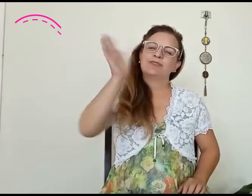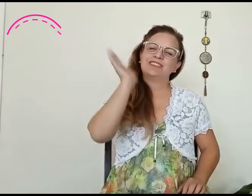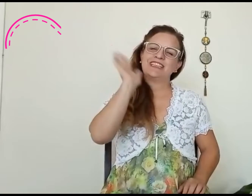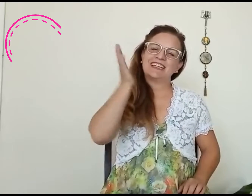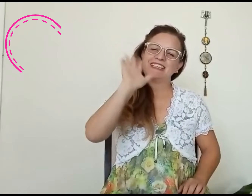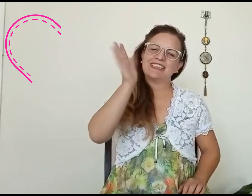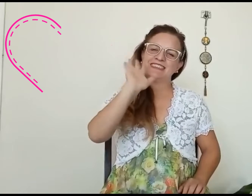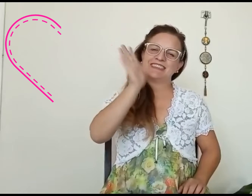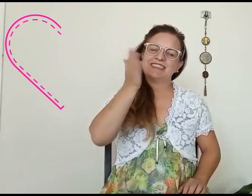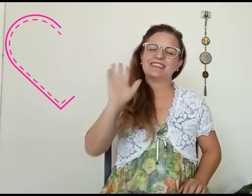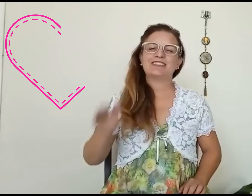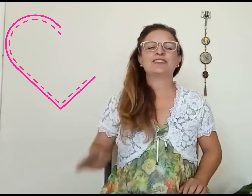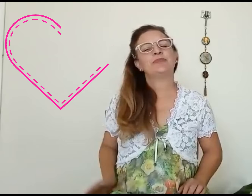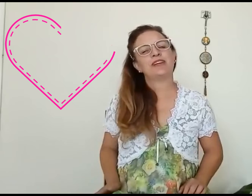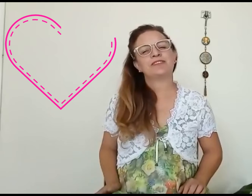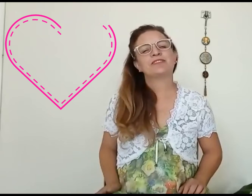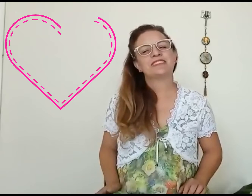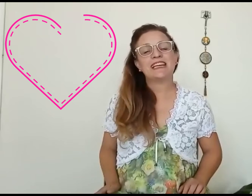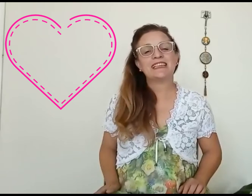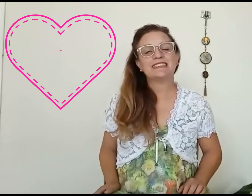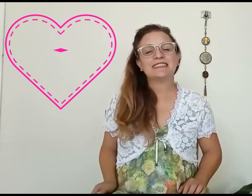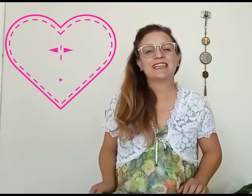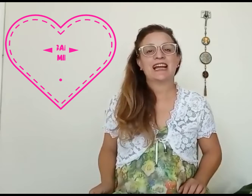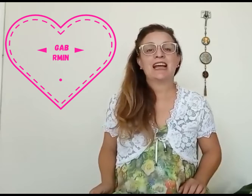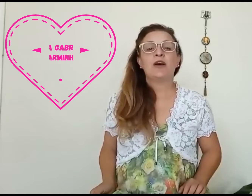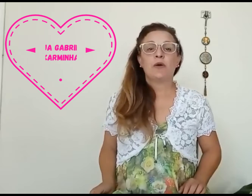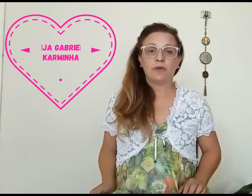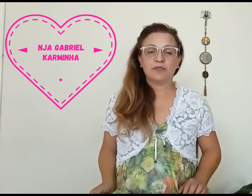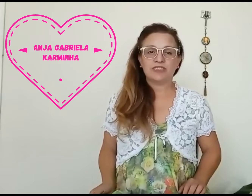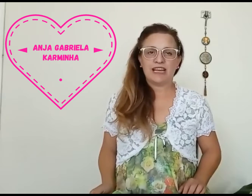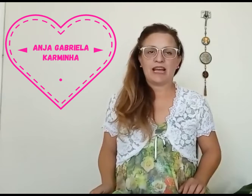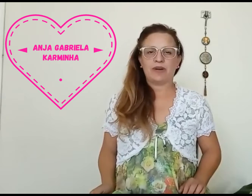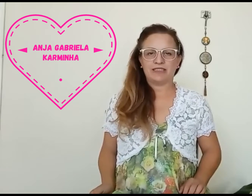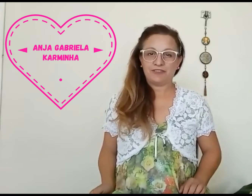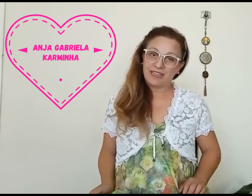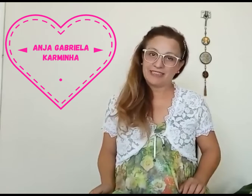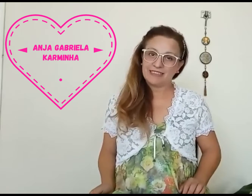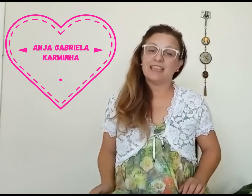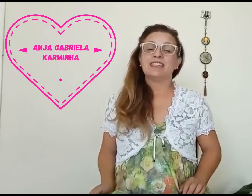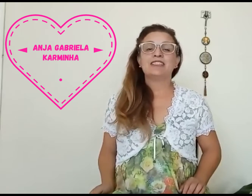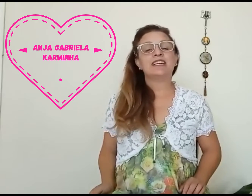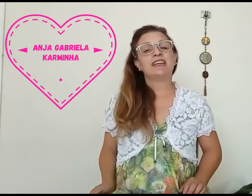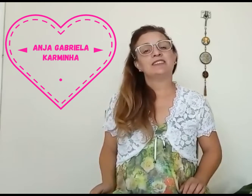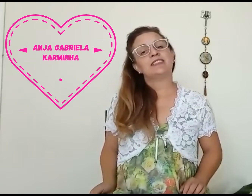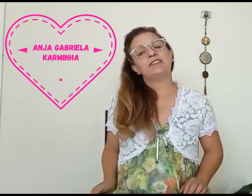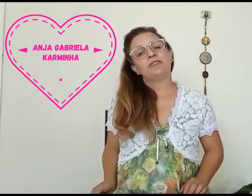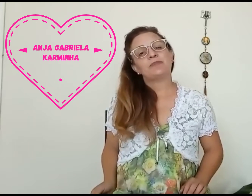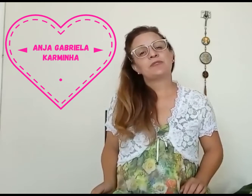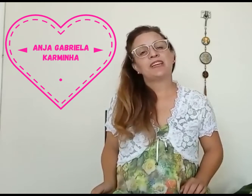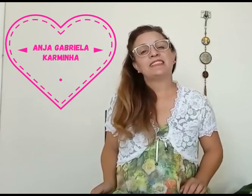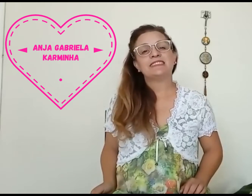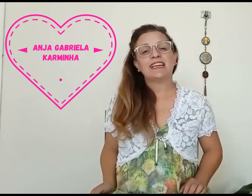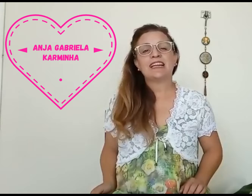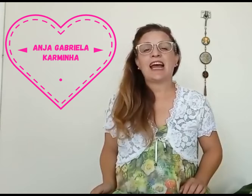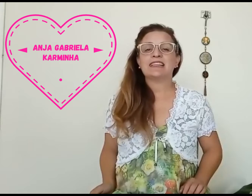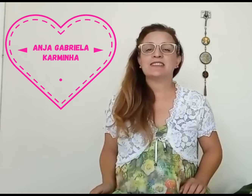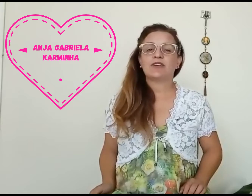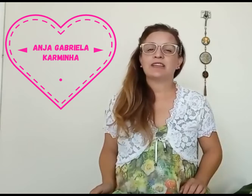Bom dia, crianças! Tudo bem com vocês? Hoje é quarta-feira, dia de que vamos conhecer a história